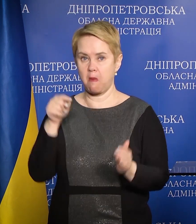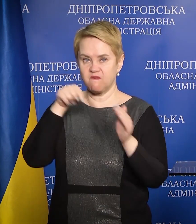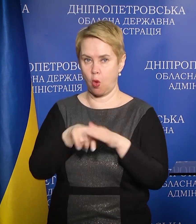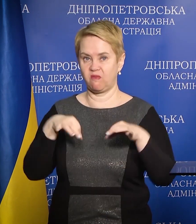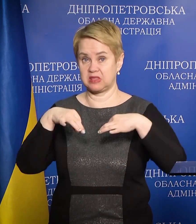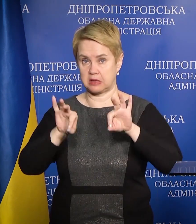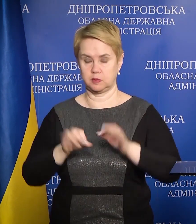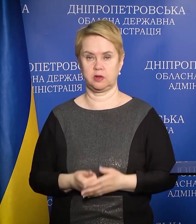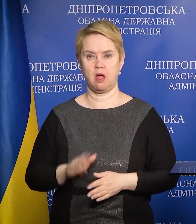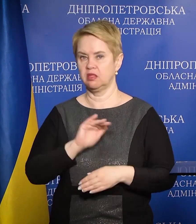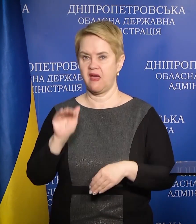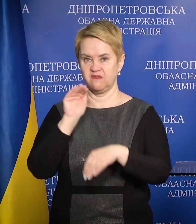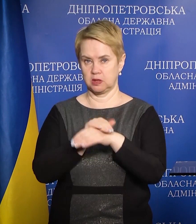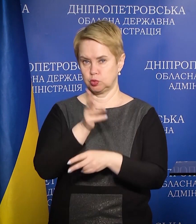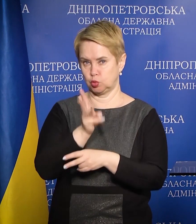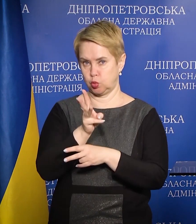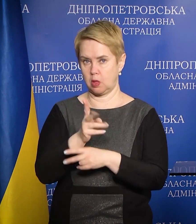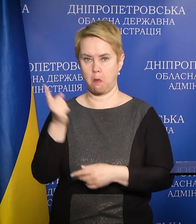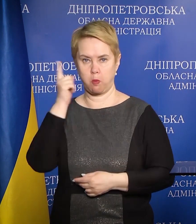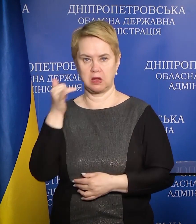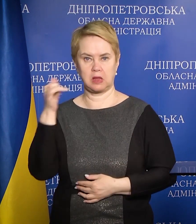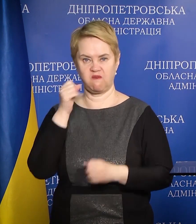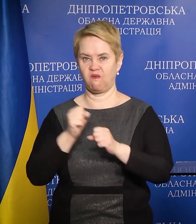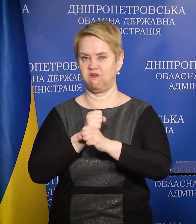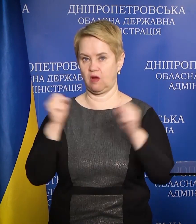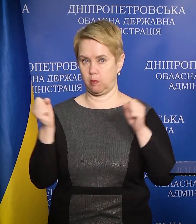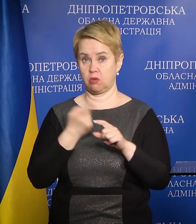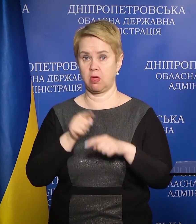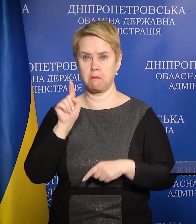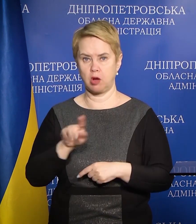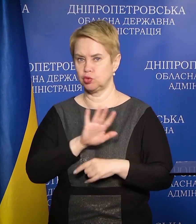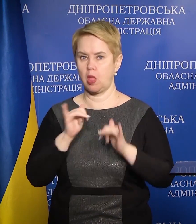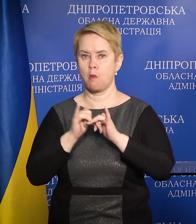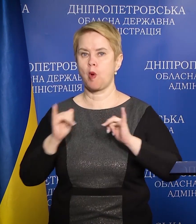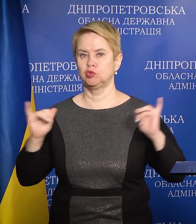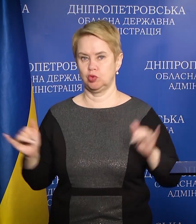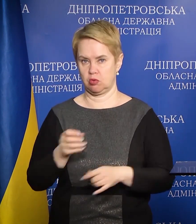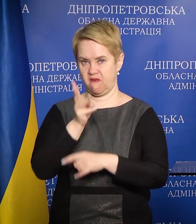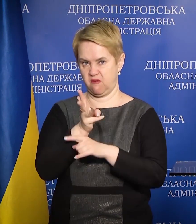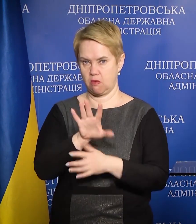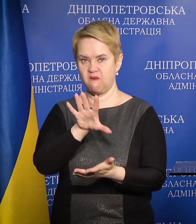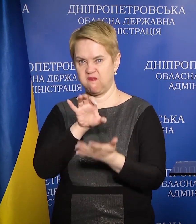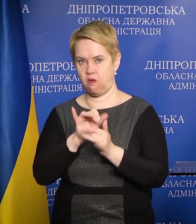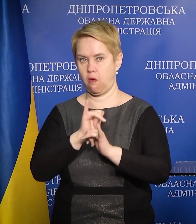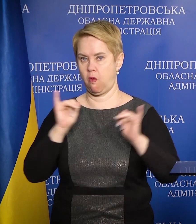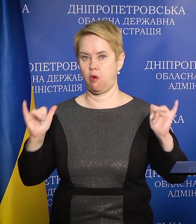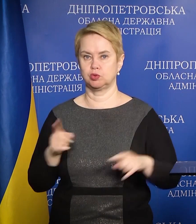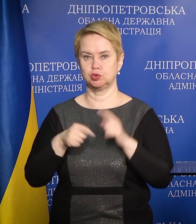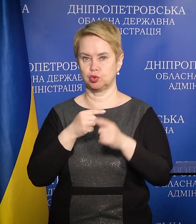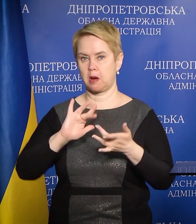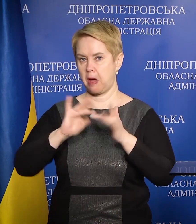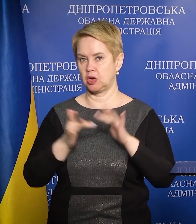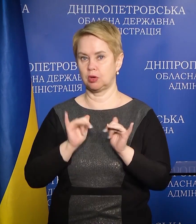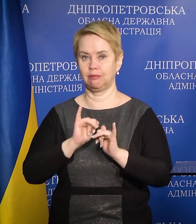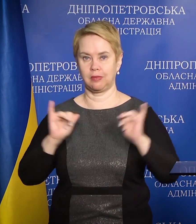ньому. Не фіксуйте вибухи на мобільні телефони, тим паче не поширюйте відео, фото, матеріали через